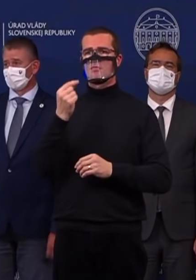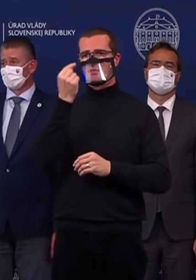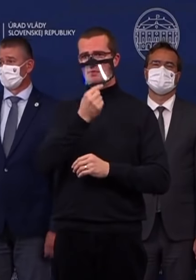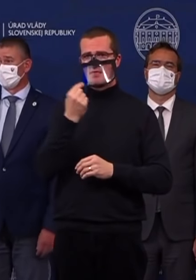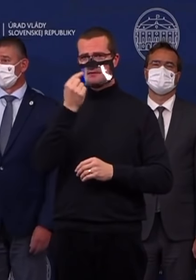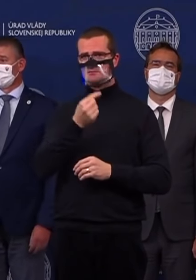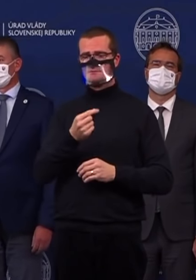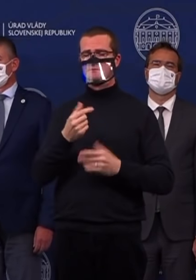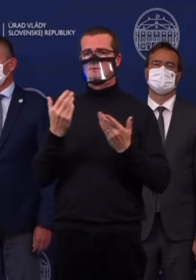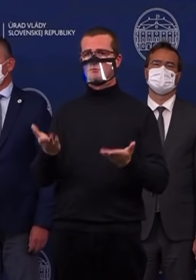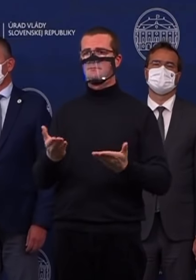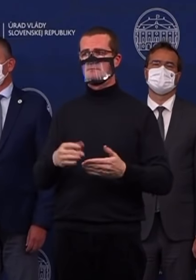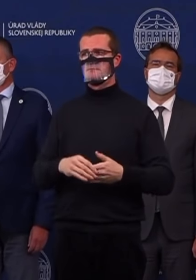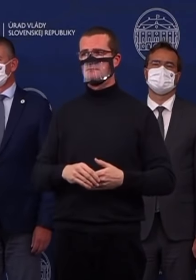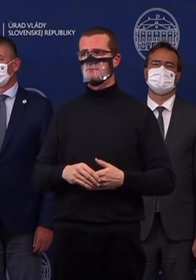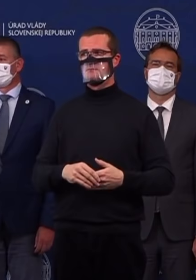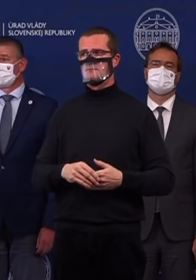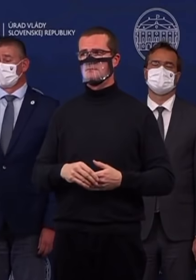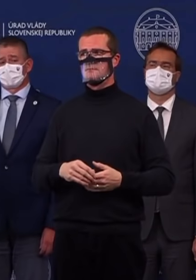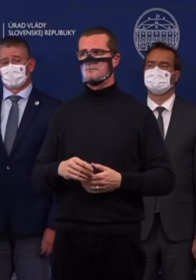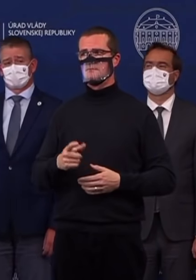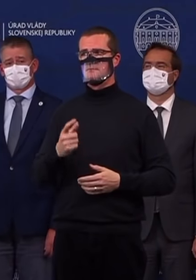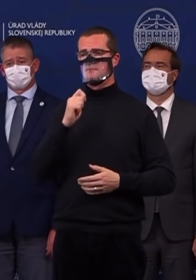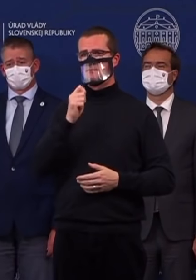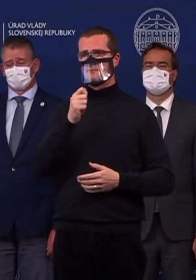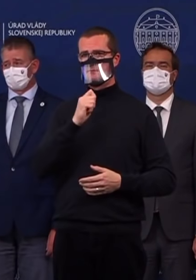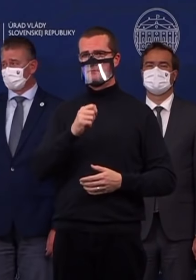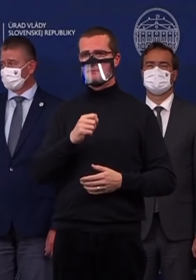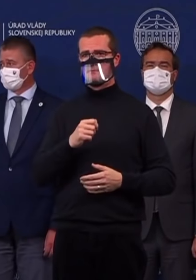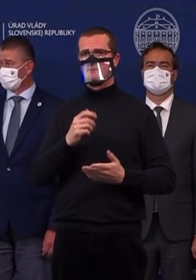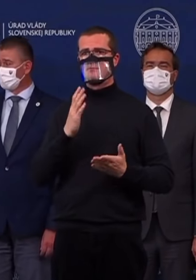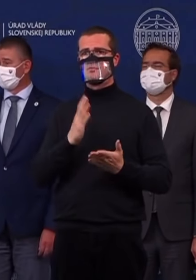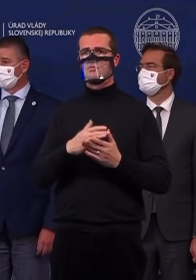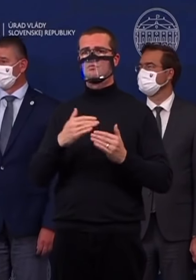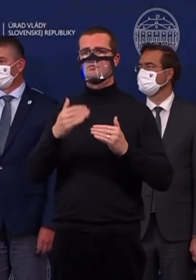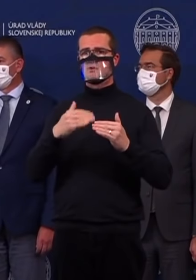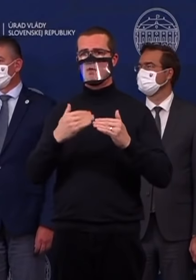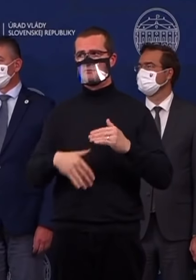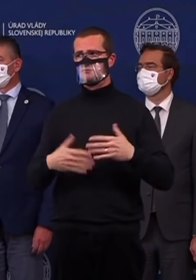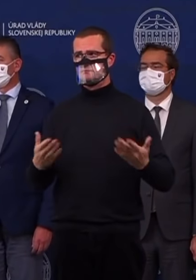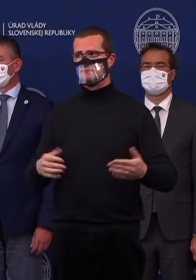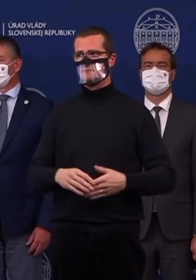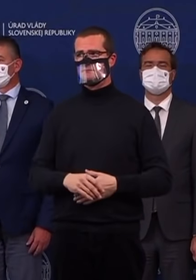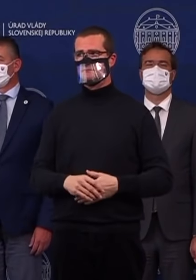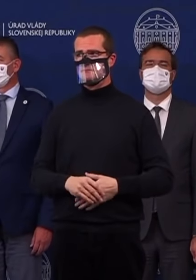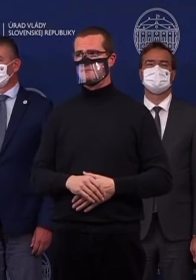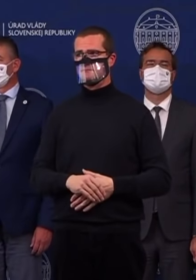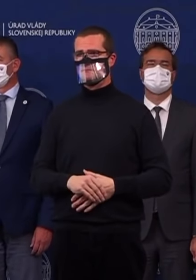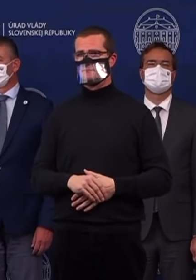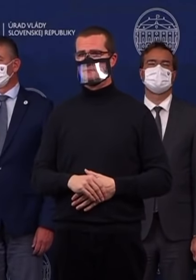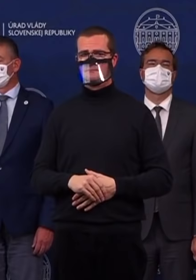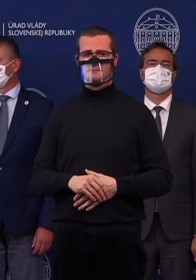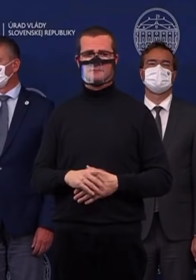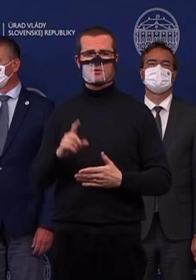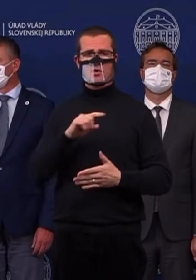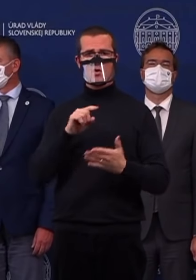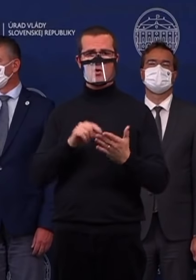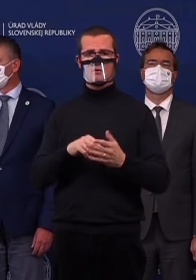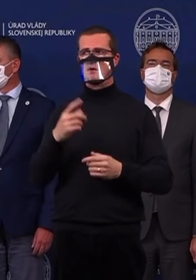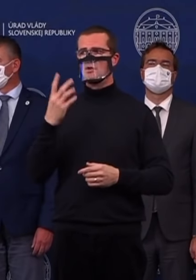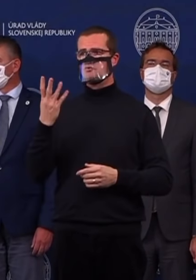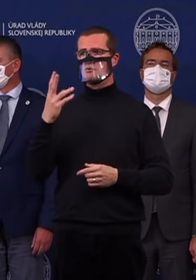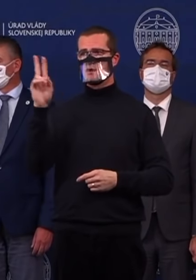večerných reportáží. Ale už sa nedostane na ďalších kolegov, keď položíte vy už otázku. Takže ak dovolíte,